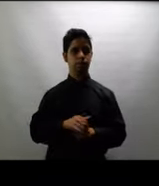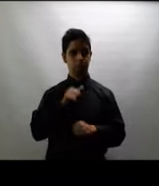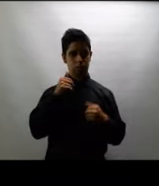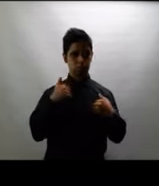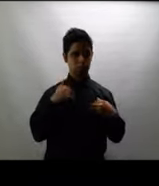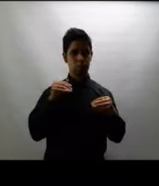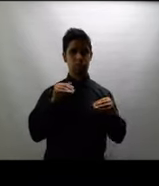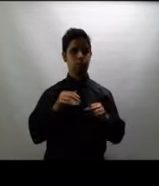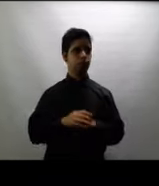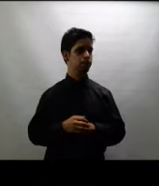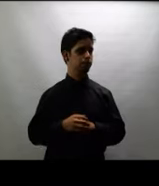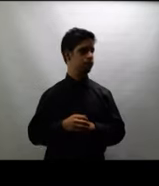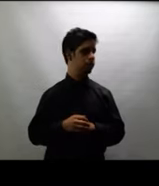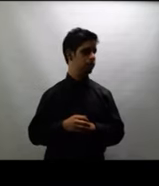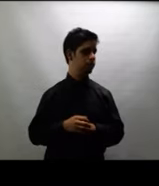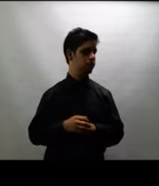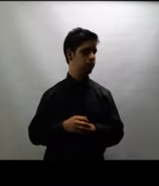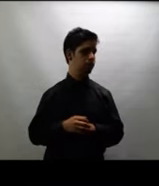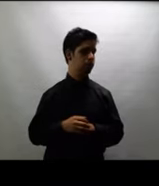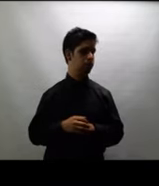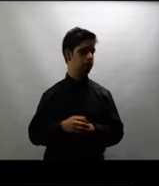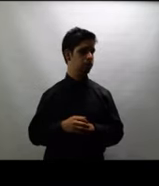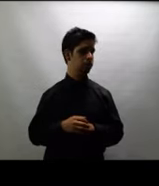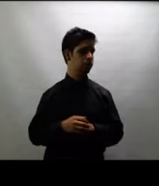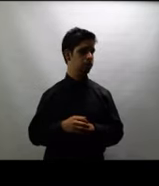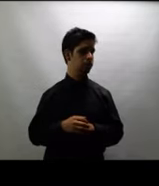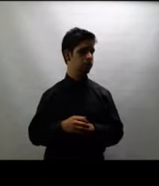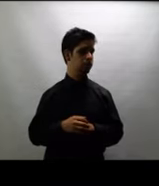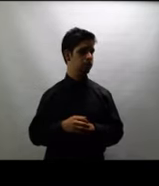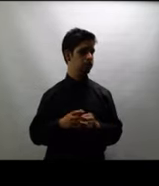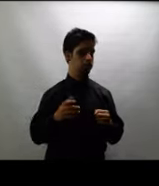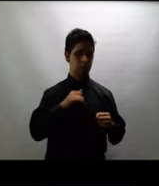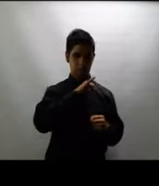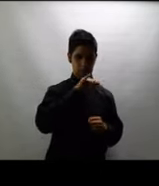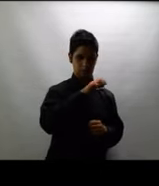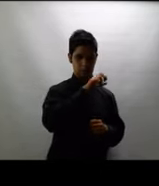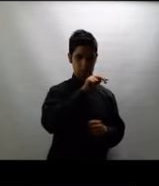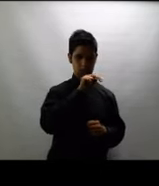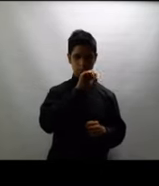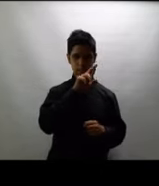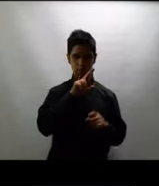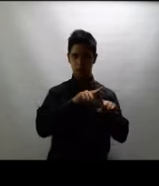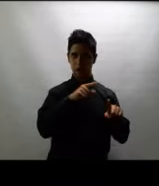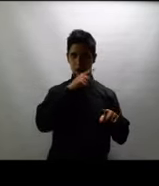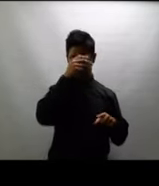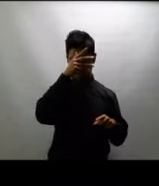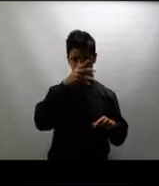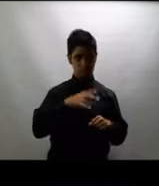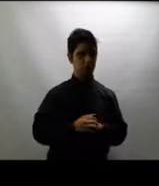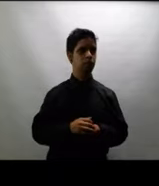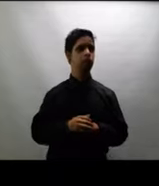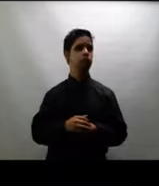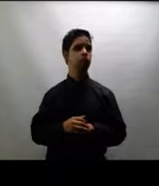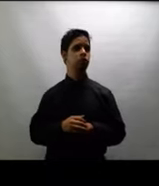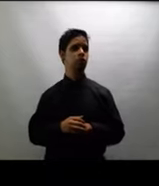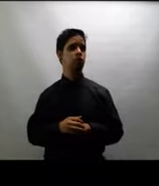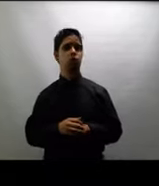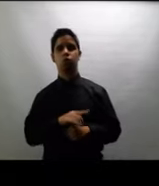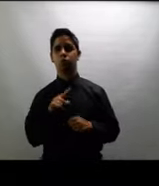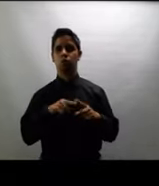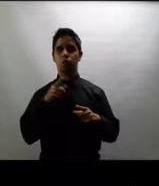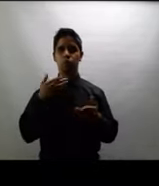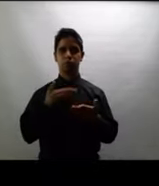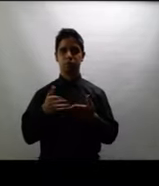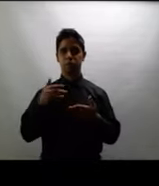Es Jennifer. Porque ya estamos en octubre. Es varón. Ah. Ya yo sé bien. Porque cuando llega el mes de